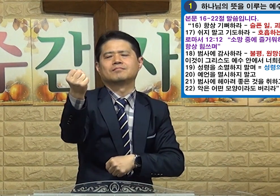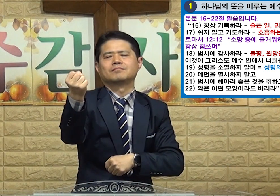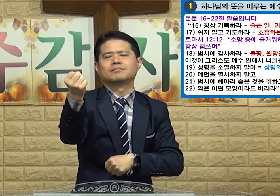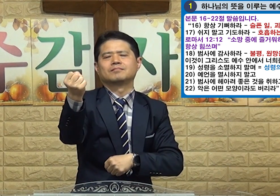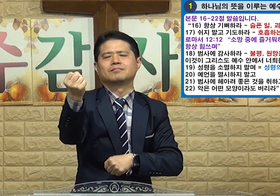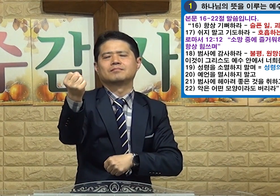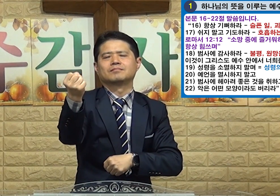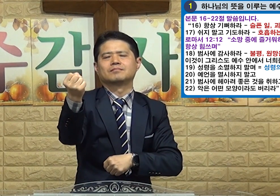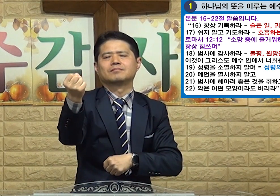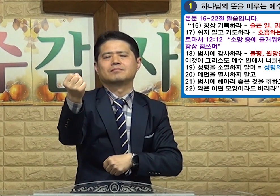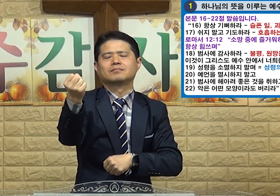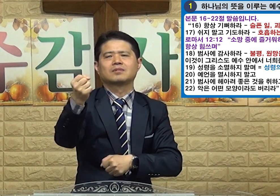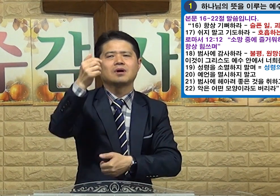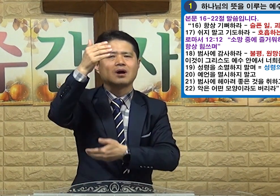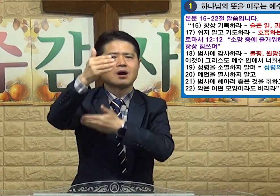것입니다.